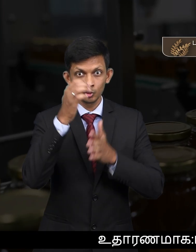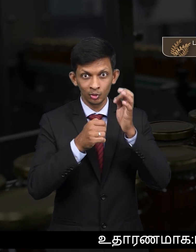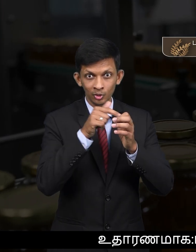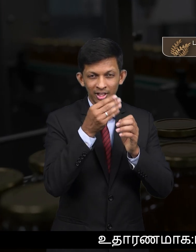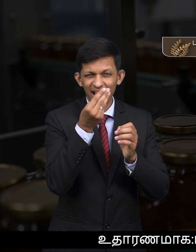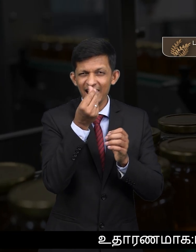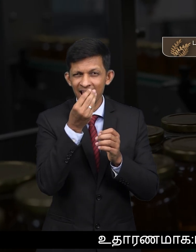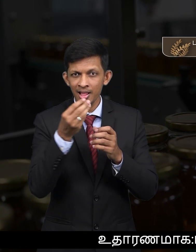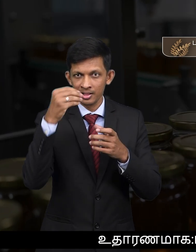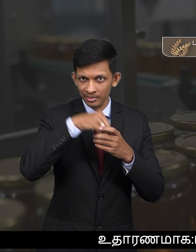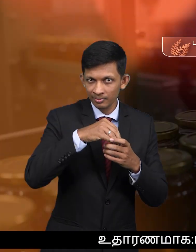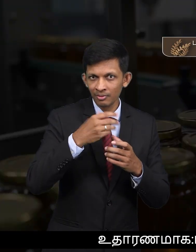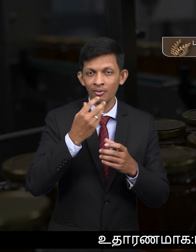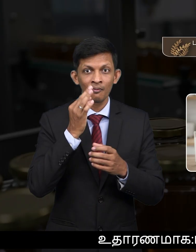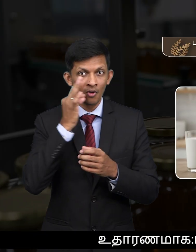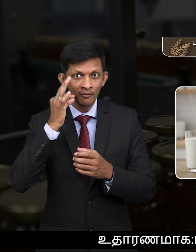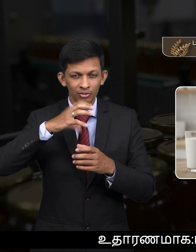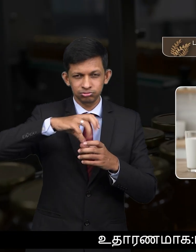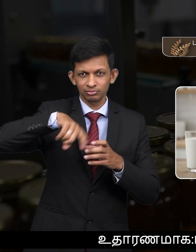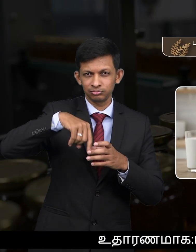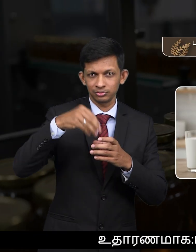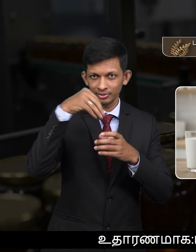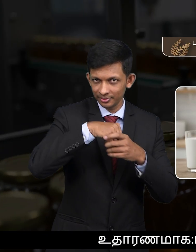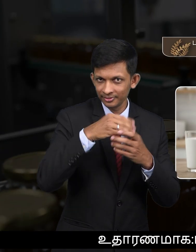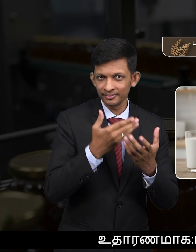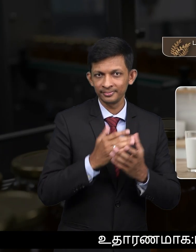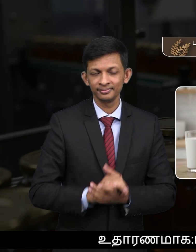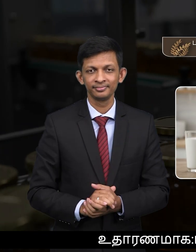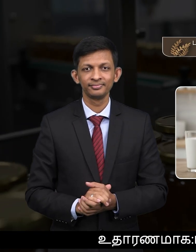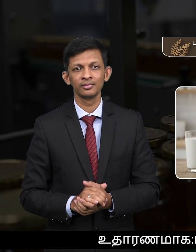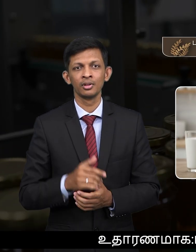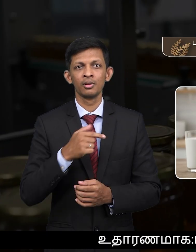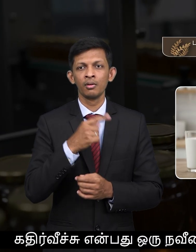பால் பவுடர், பழச்சாறுகள்.